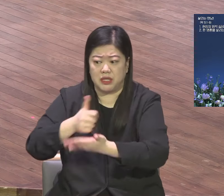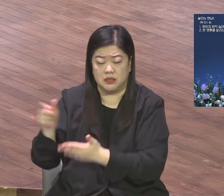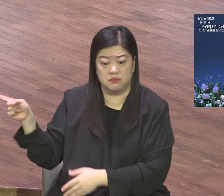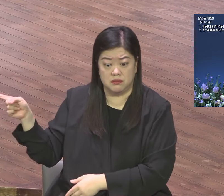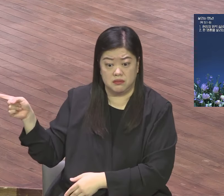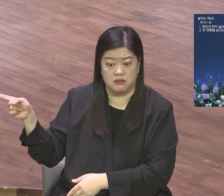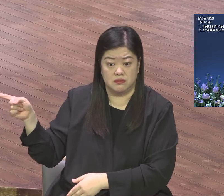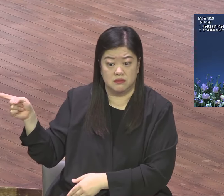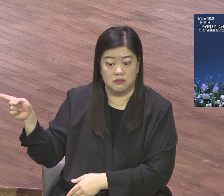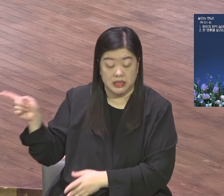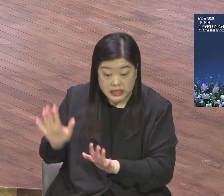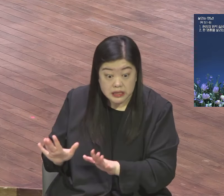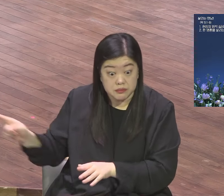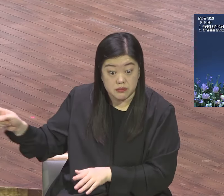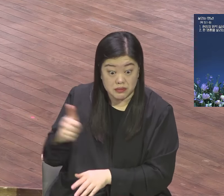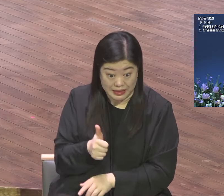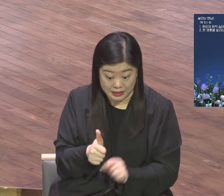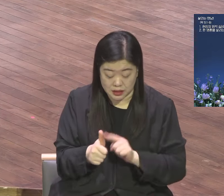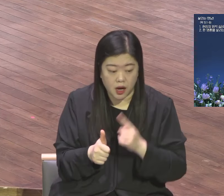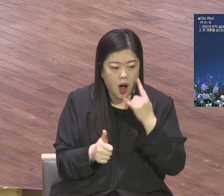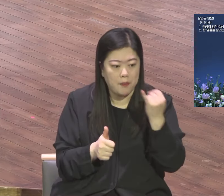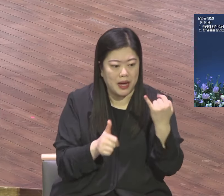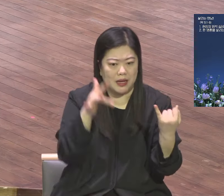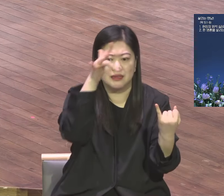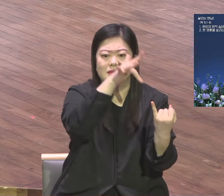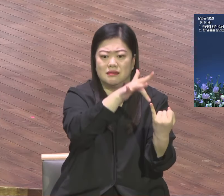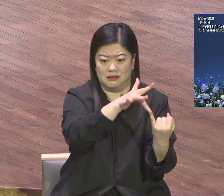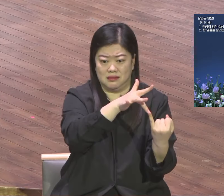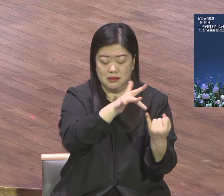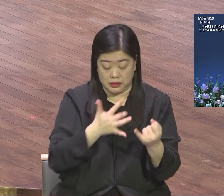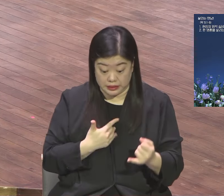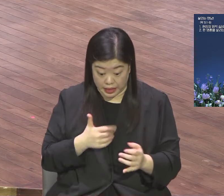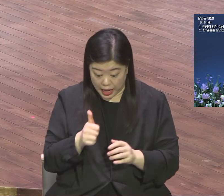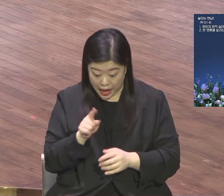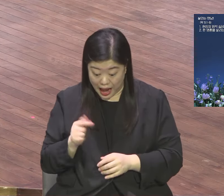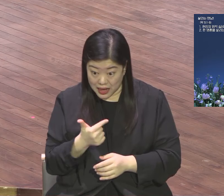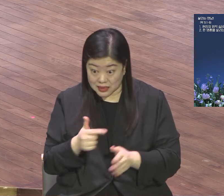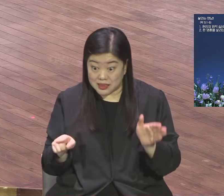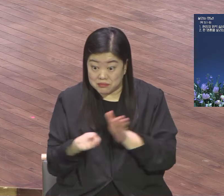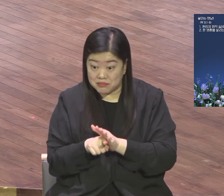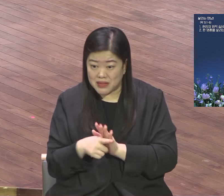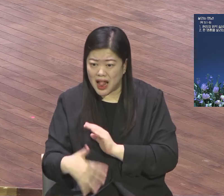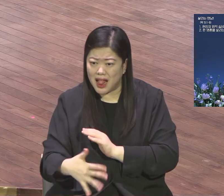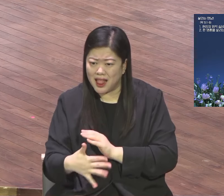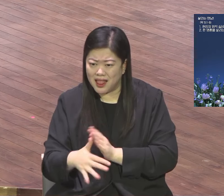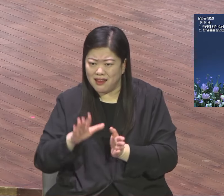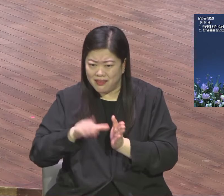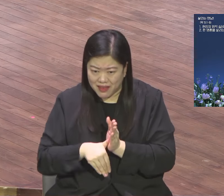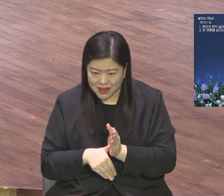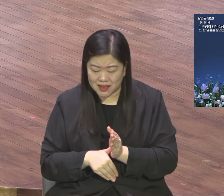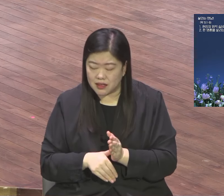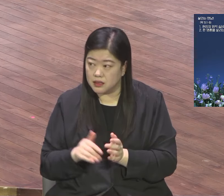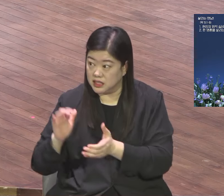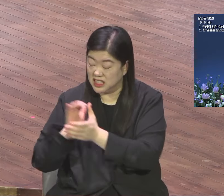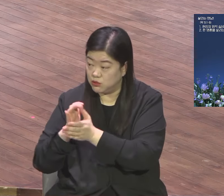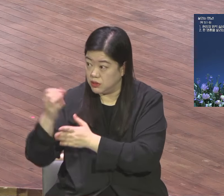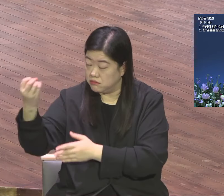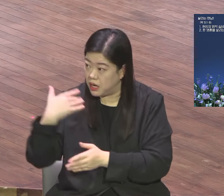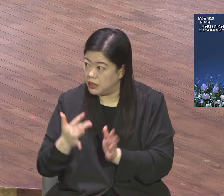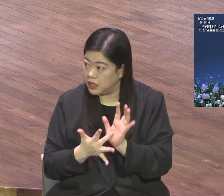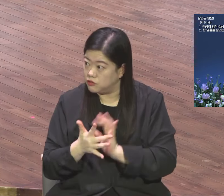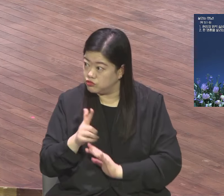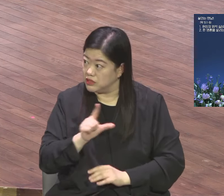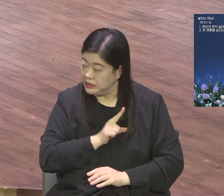그 간증을 하더라고. 그래서 그래 말이야. 예수 이름으로 말만 했더니 믿음이 약해도 나가는